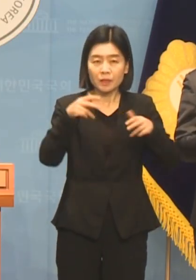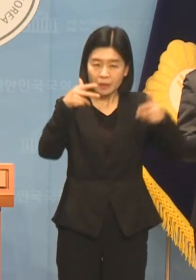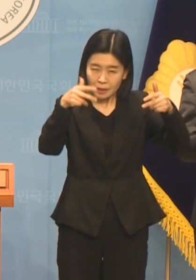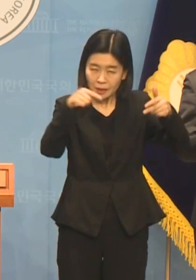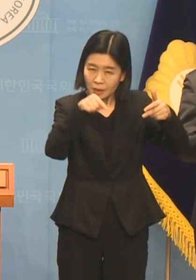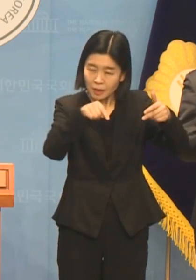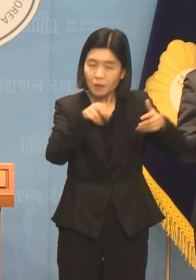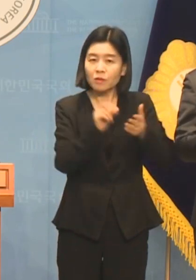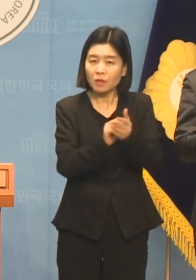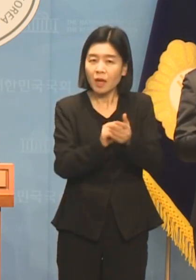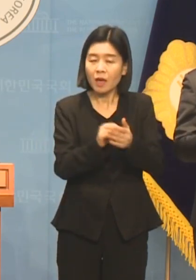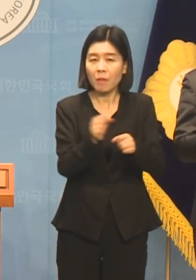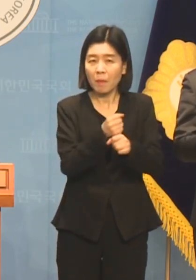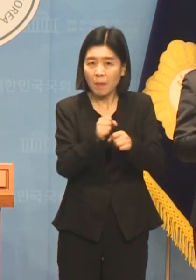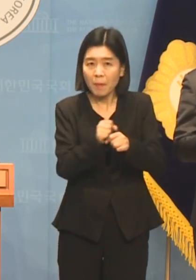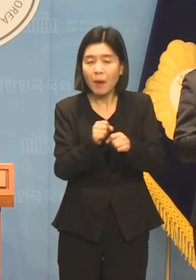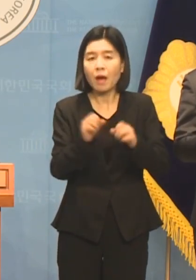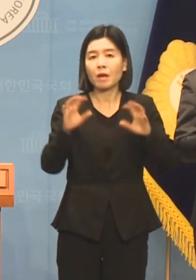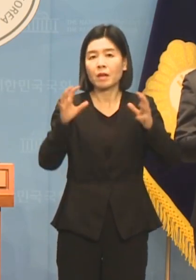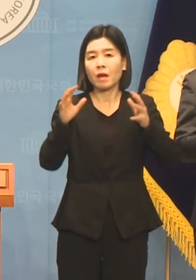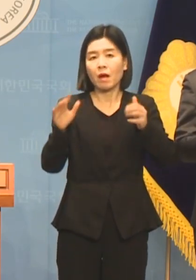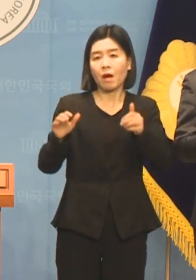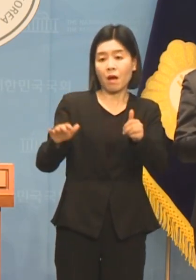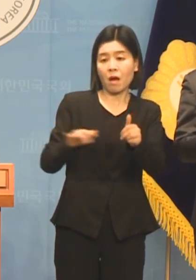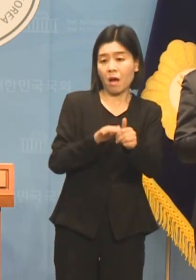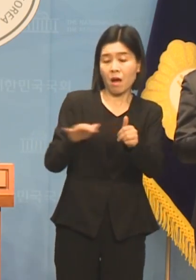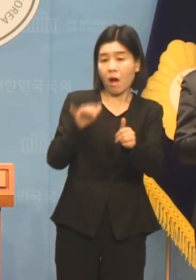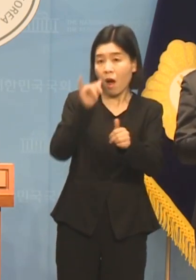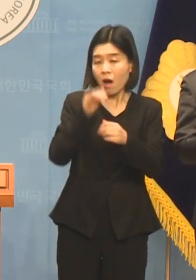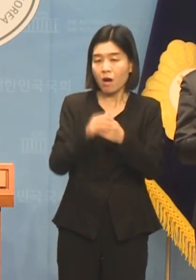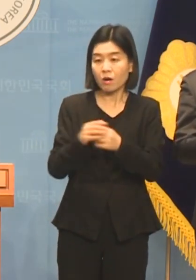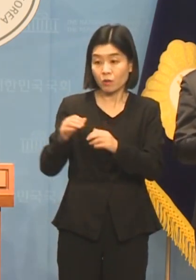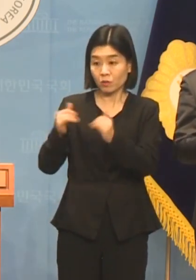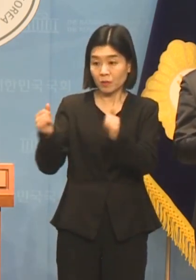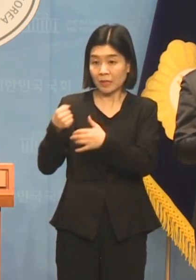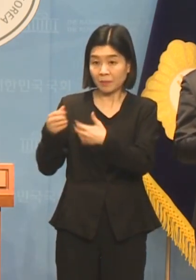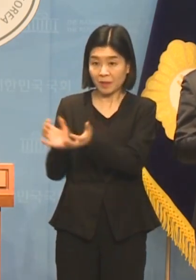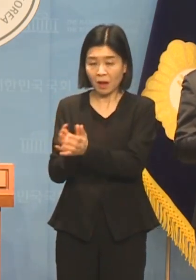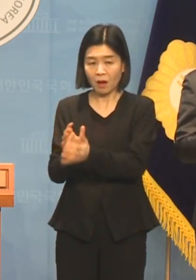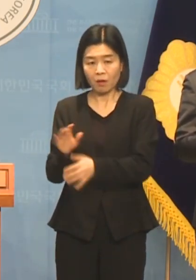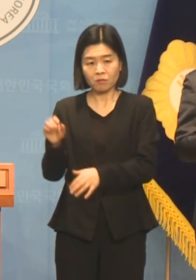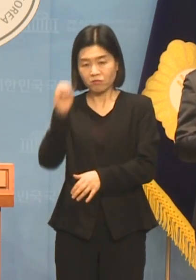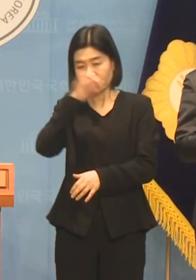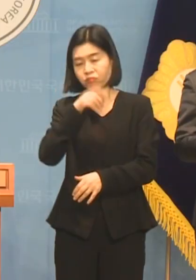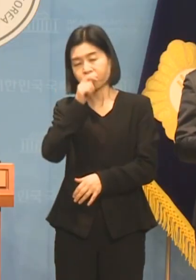빠뜨리고 있습니다. 그럼에도 불구하고 국민의힘은 이러한 음모론에 침묵하고 오히려 부정부패